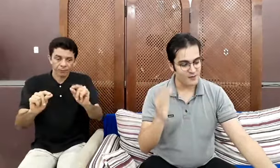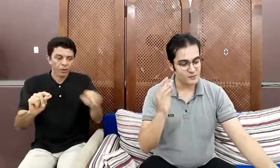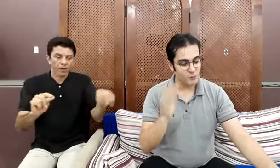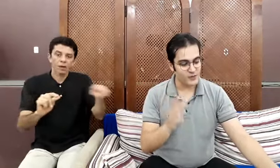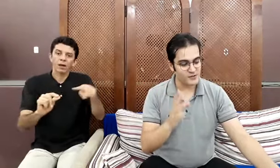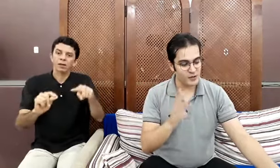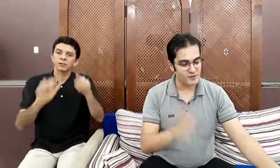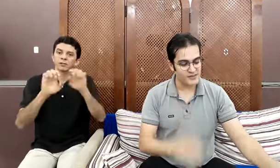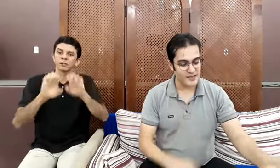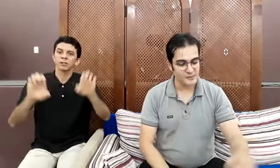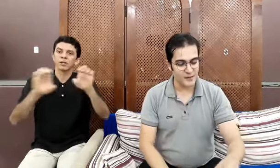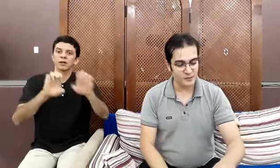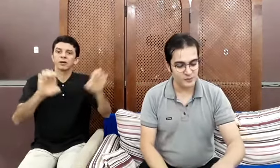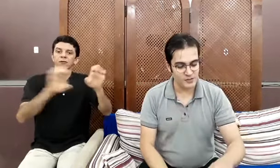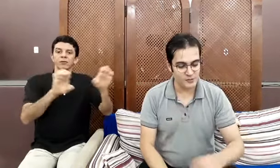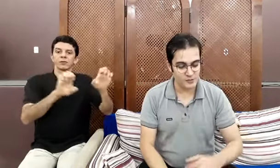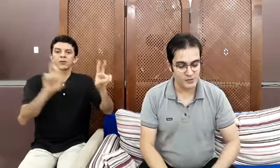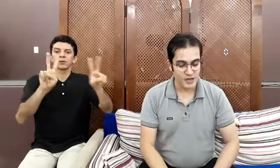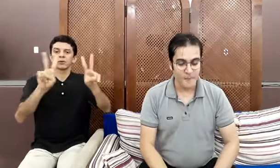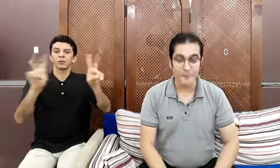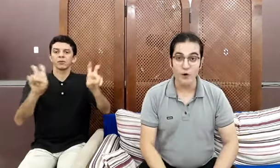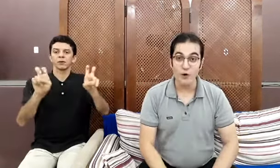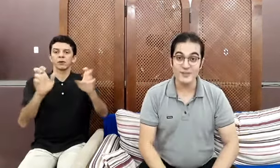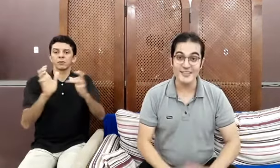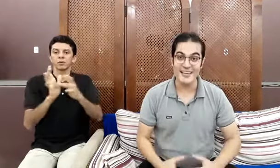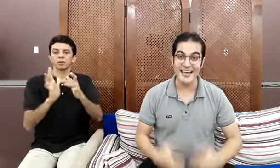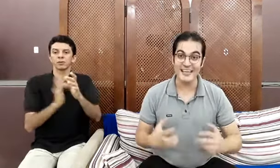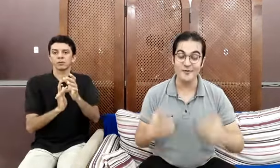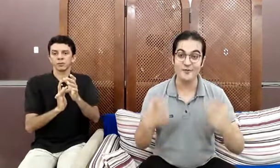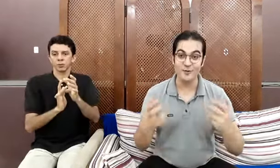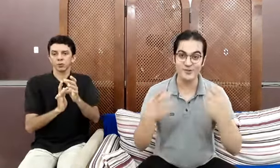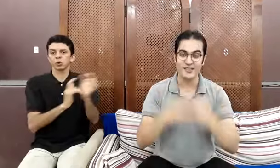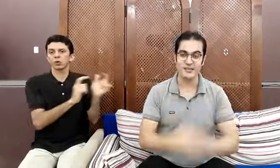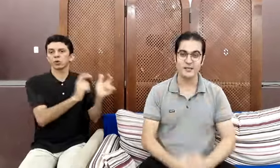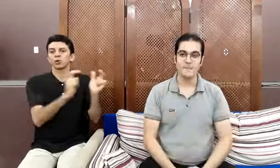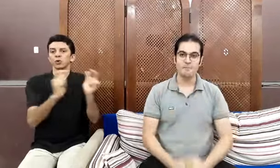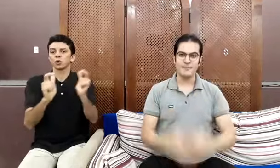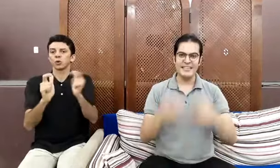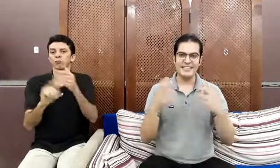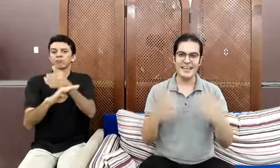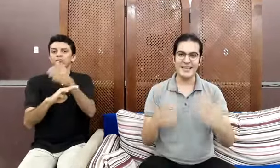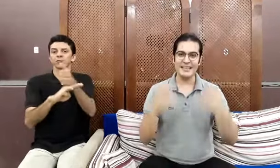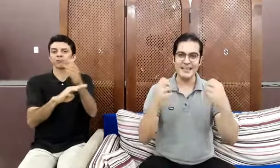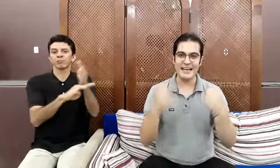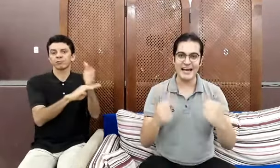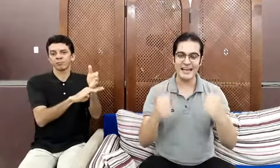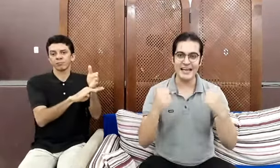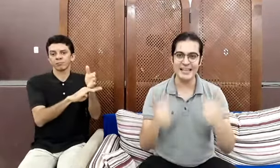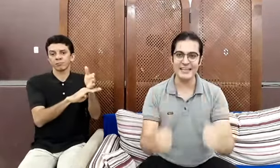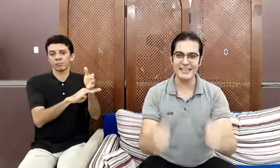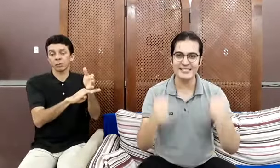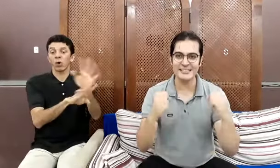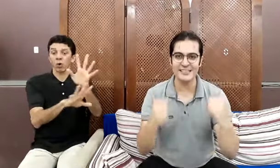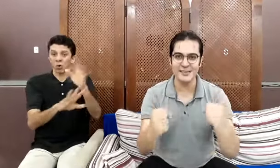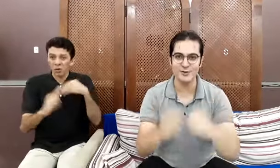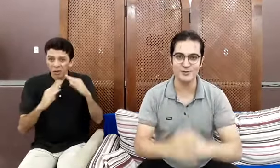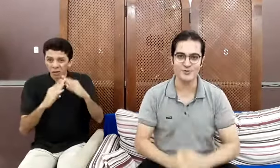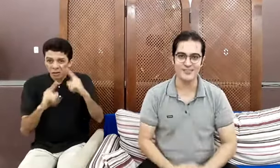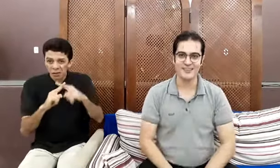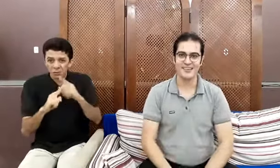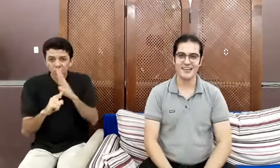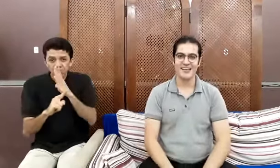anunciavam as boas novas a respeito de Jesus, por onde quer que fossem. Ninguém cala a igreja de